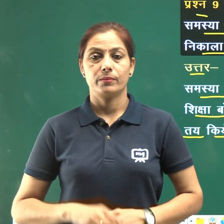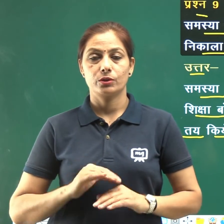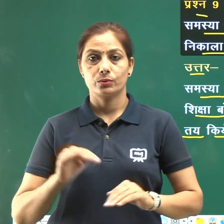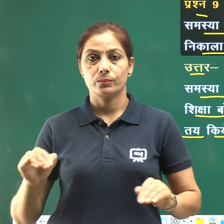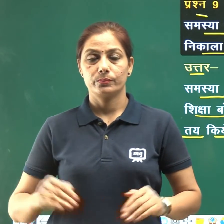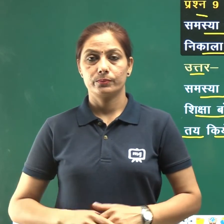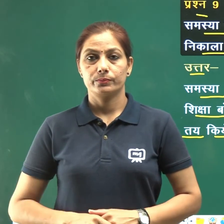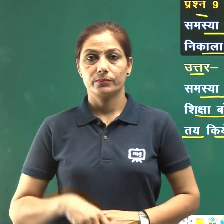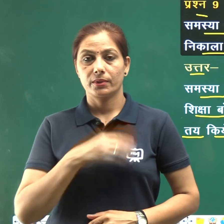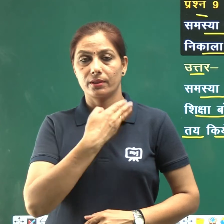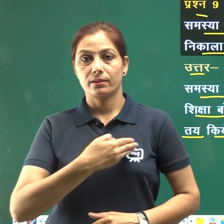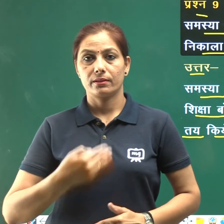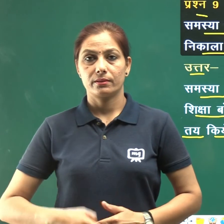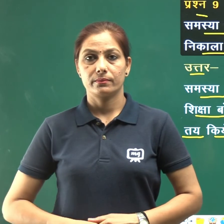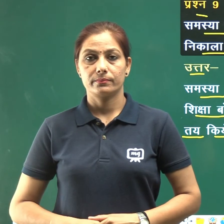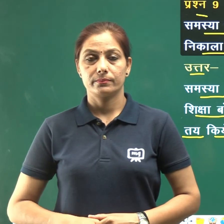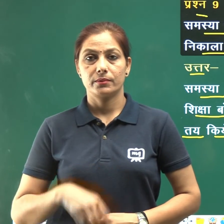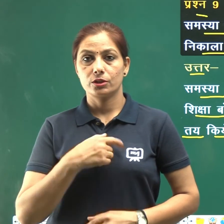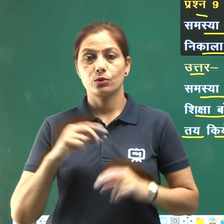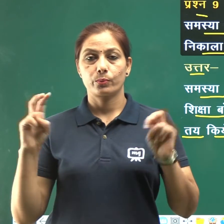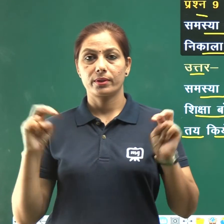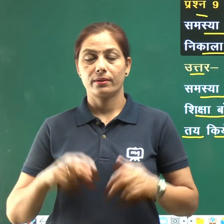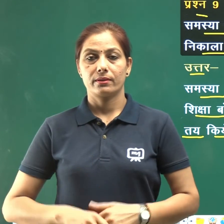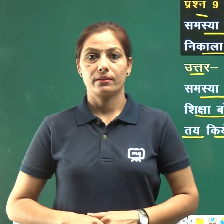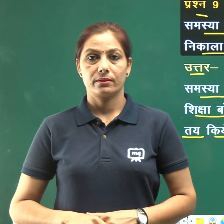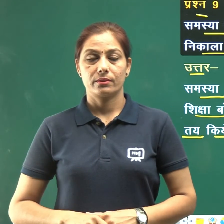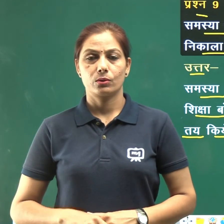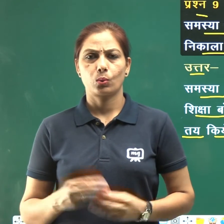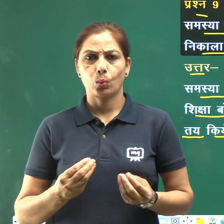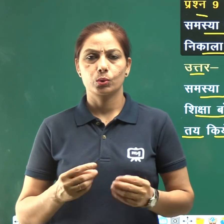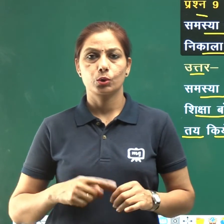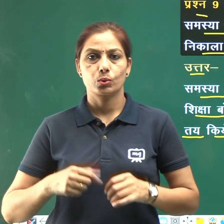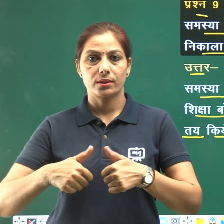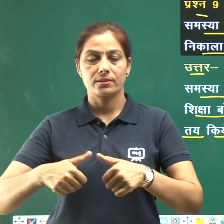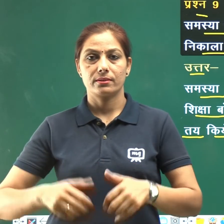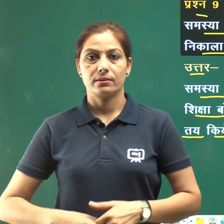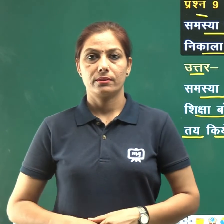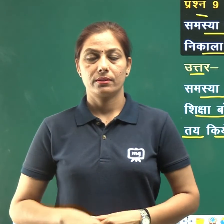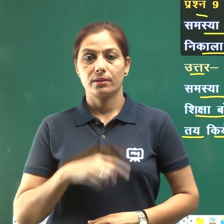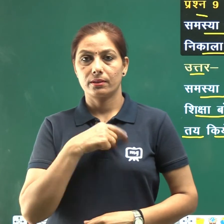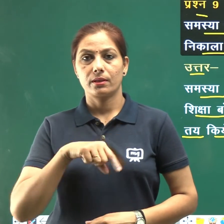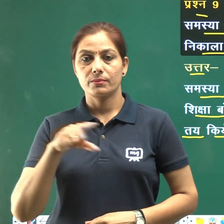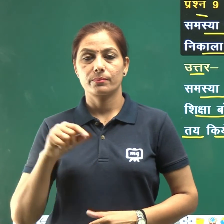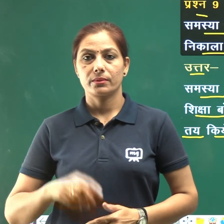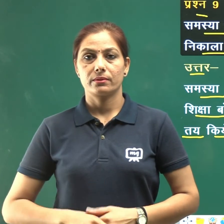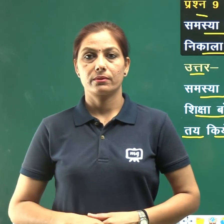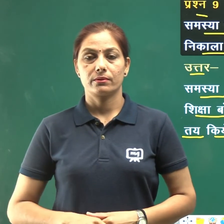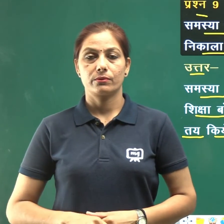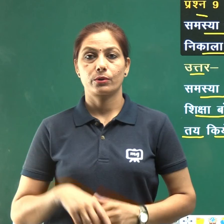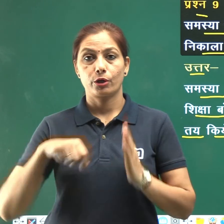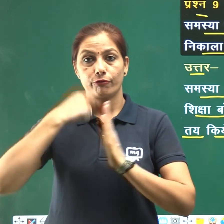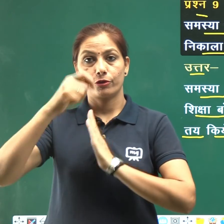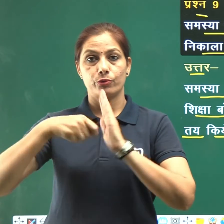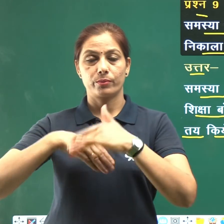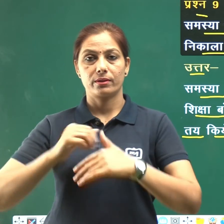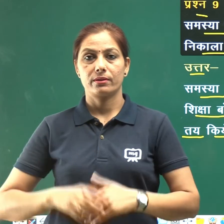बच्चों, ये थे इस अध्याय के कुछ प्रश्नोत्तर। इन्हें आप वीडियो